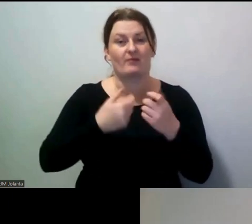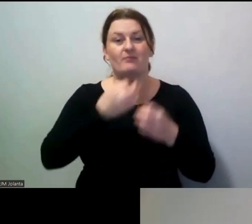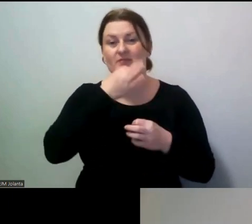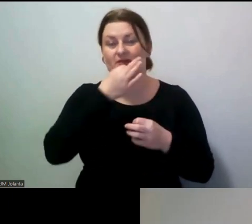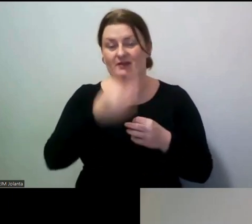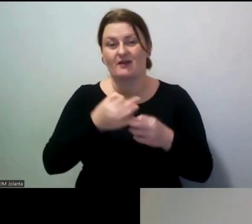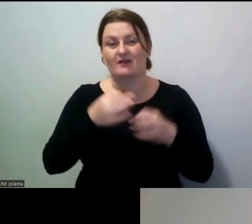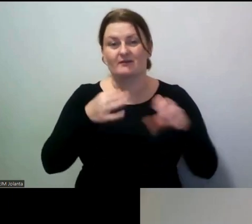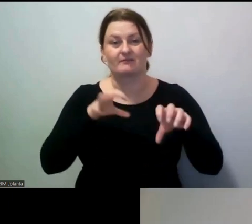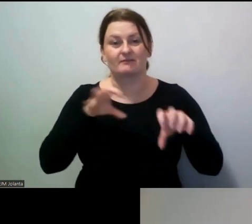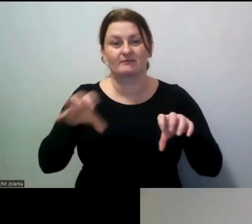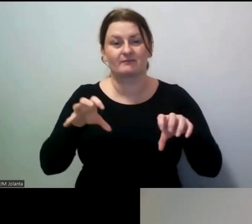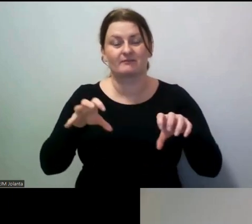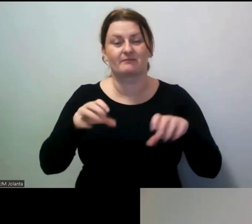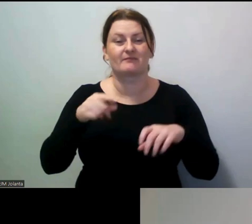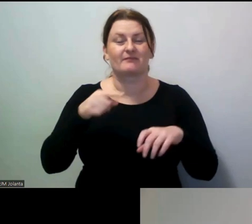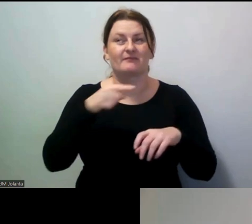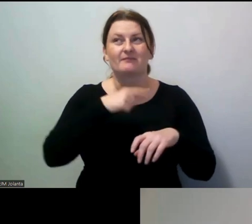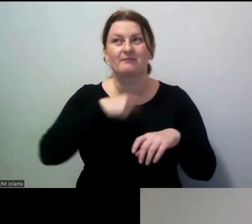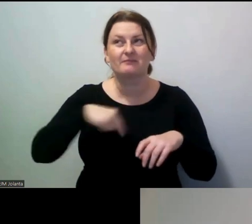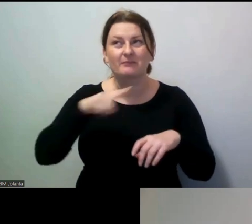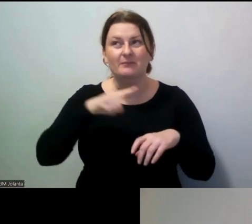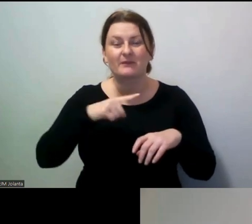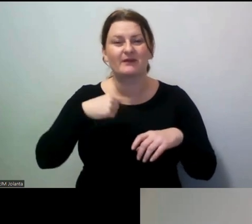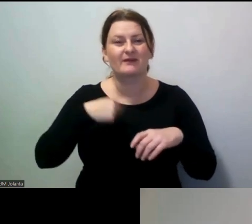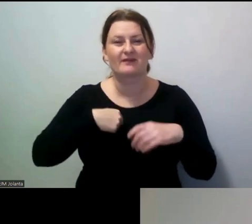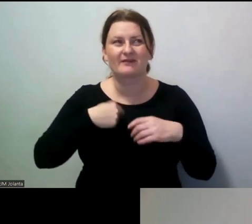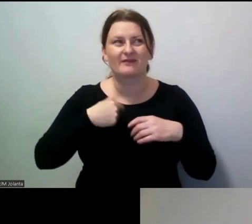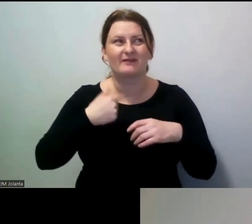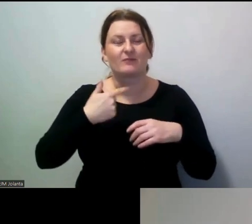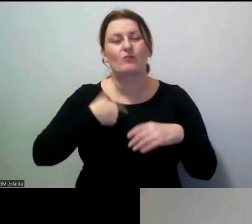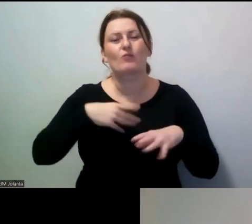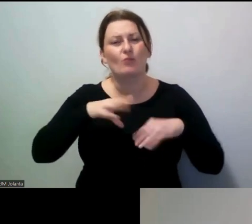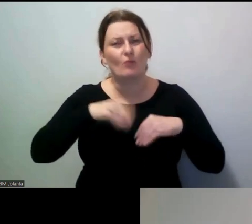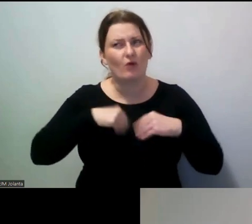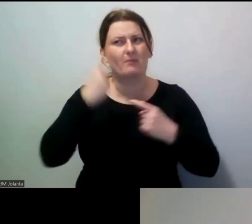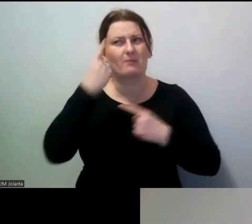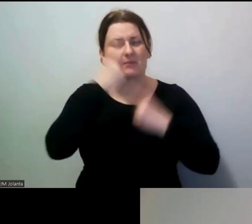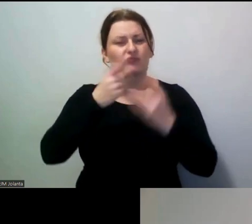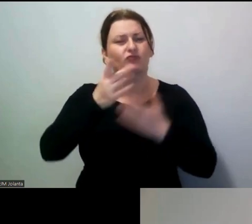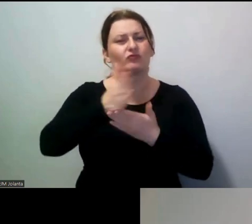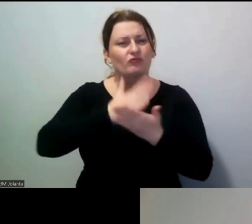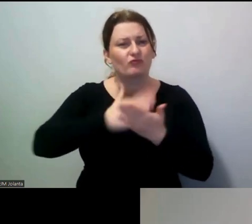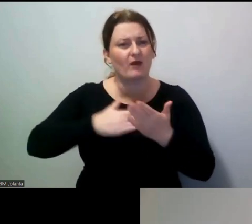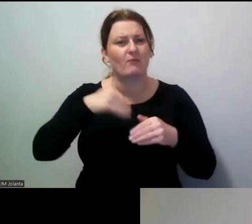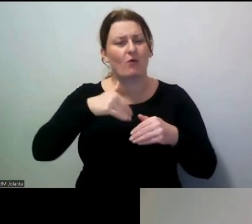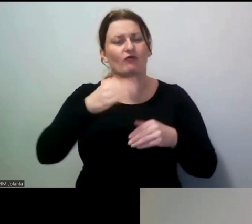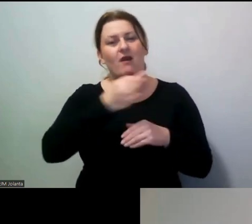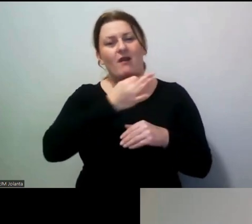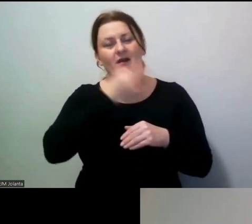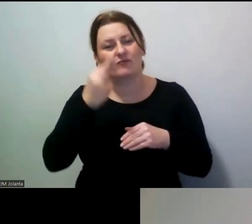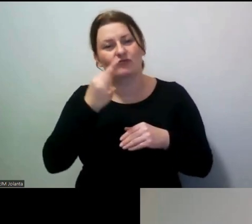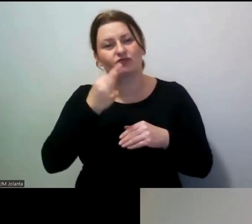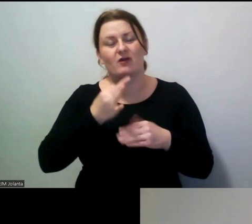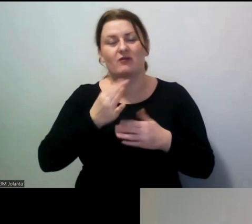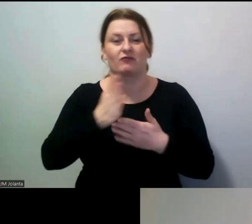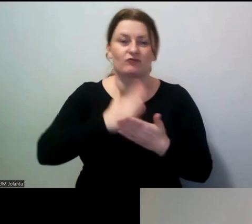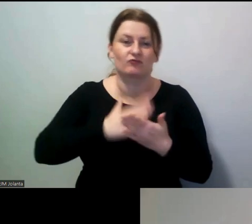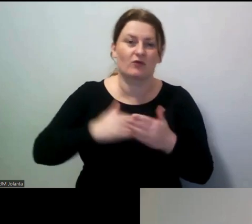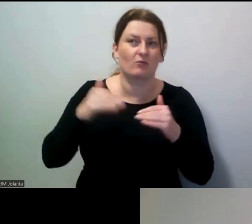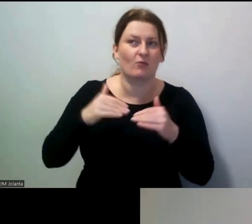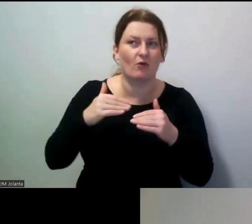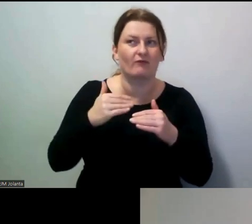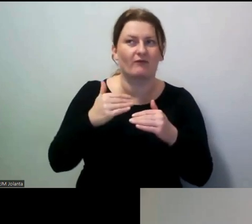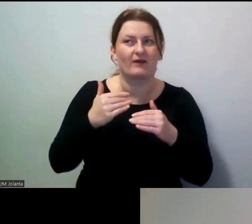my nie miałyśmy większych wątpliwości, to znaczy mogłyśmy podejrzewać, że może część z nich jest lepsza, część może nie